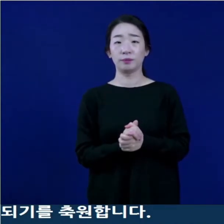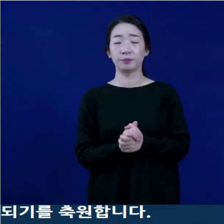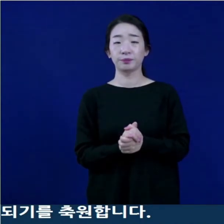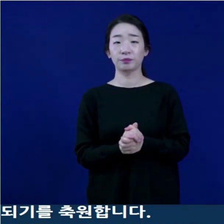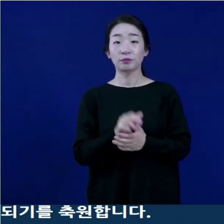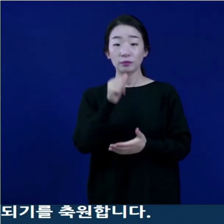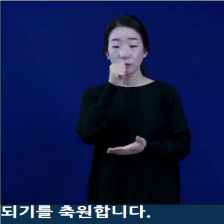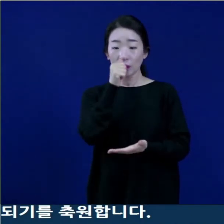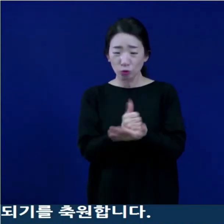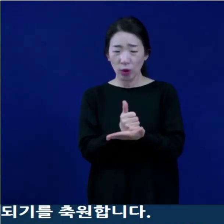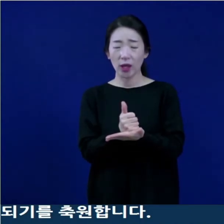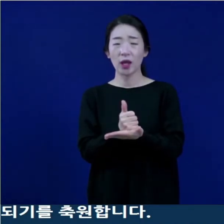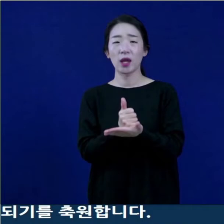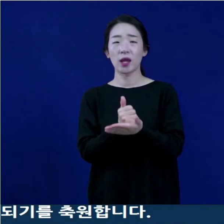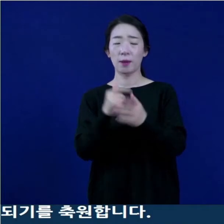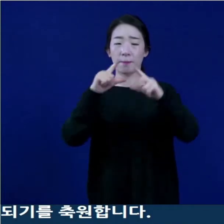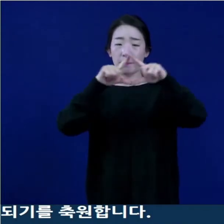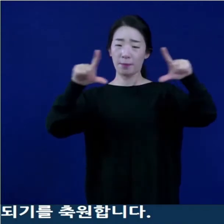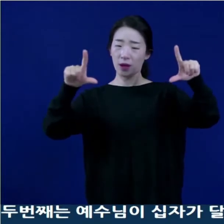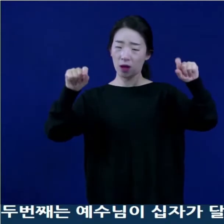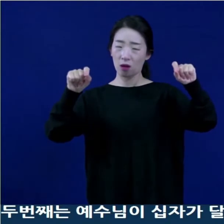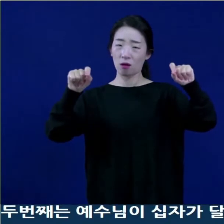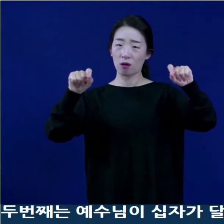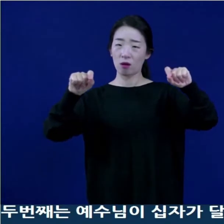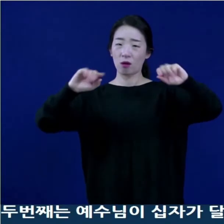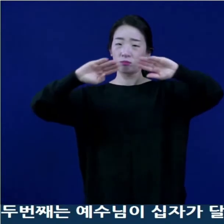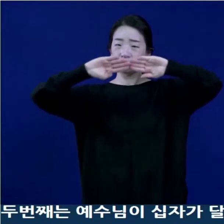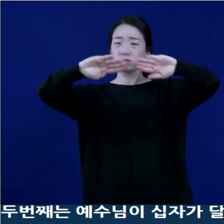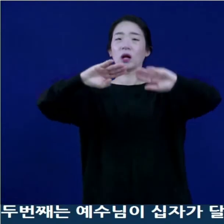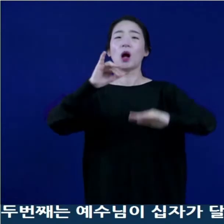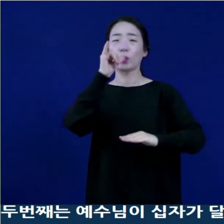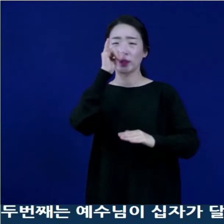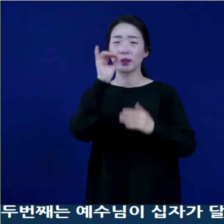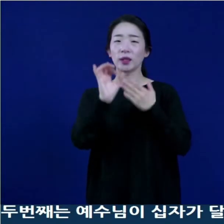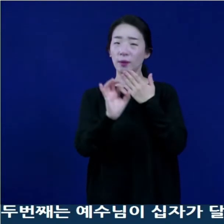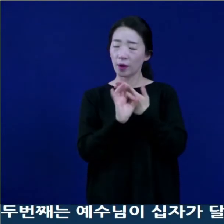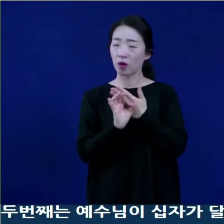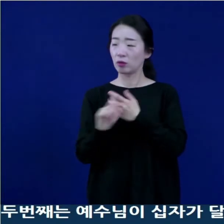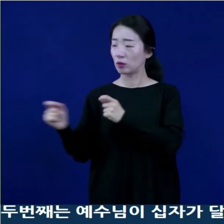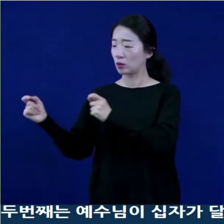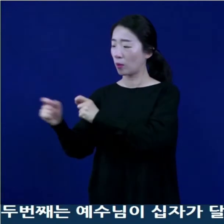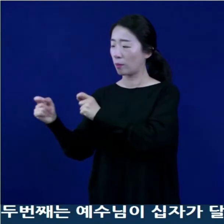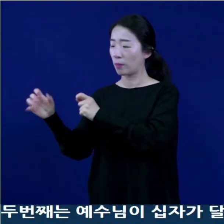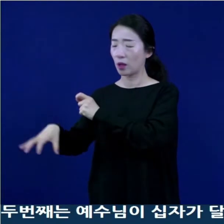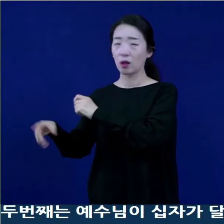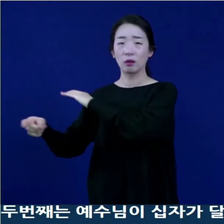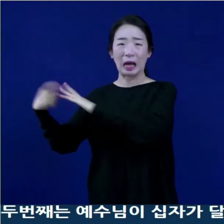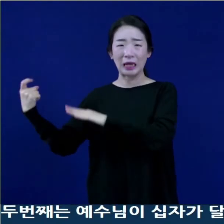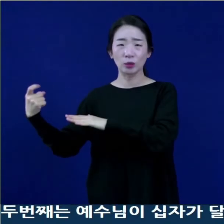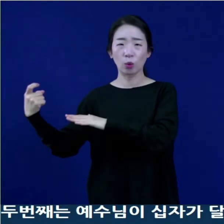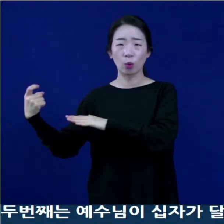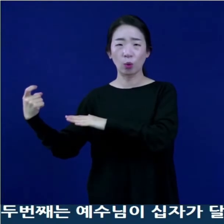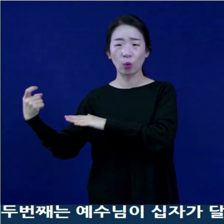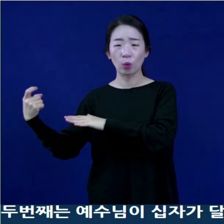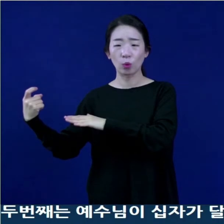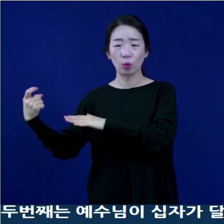죄패로 달았다면 옆에 있는 두 명의 강도는 강도왕 밑에